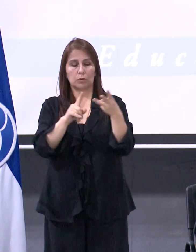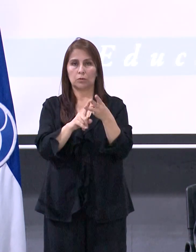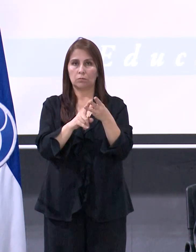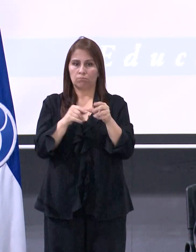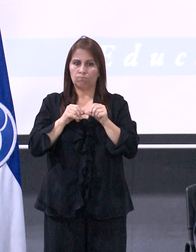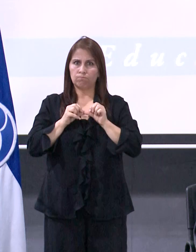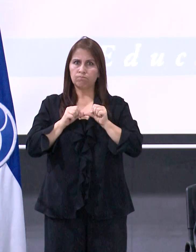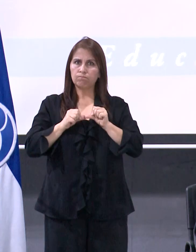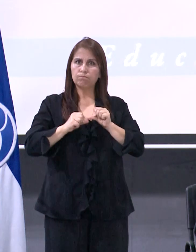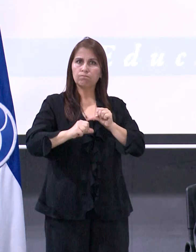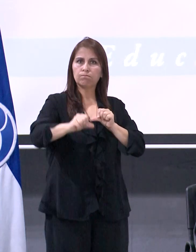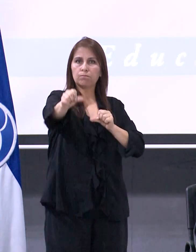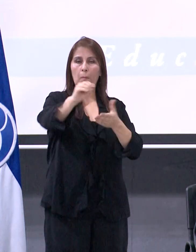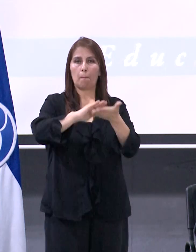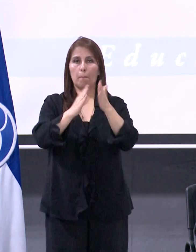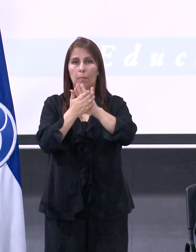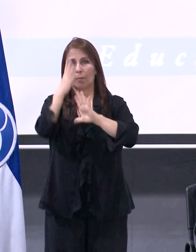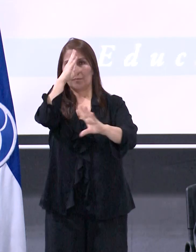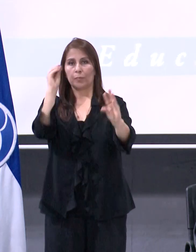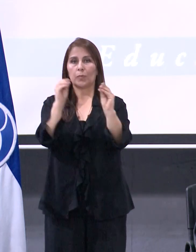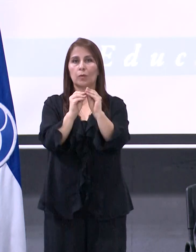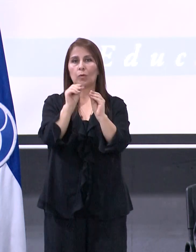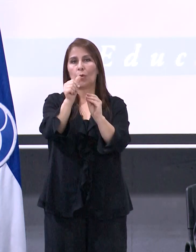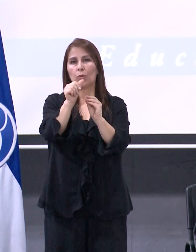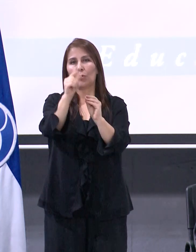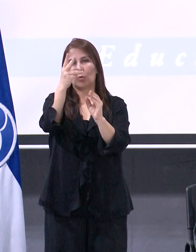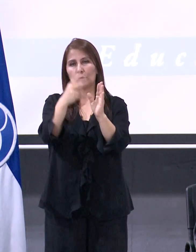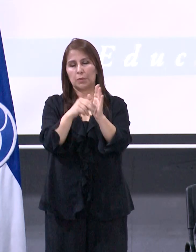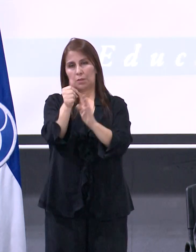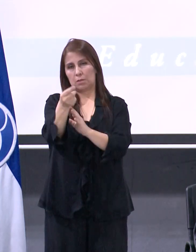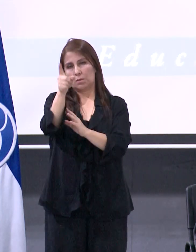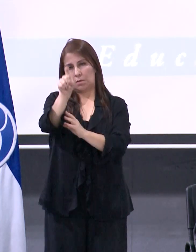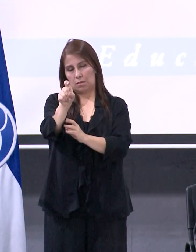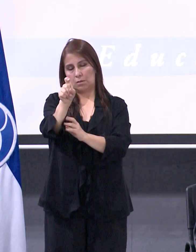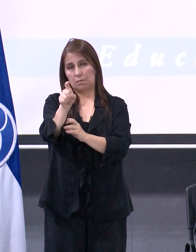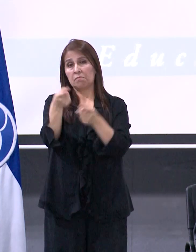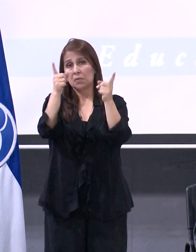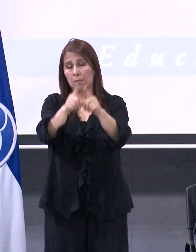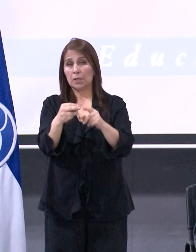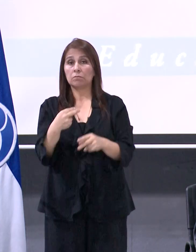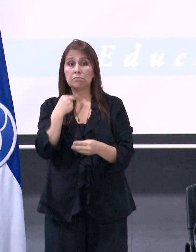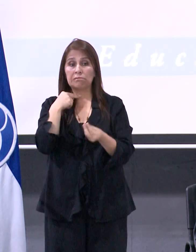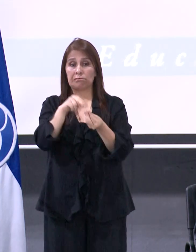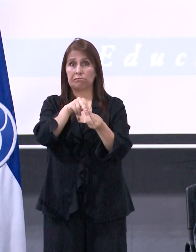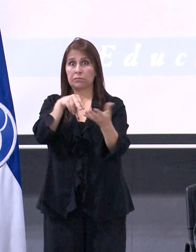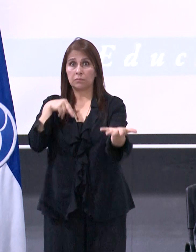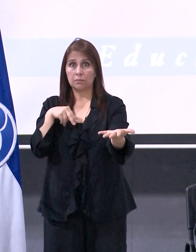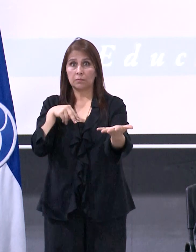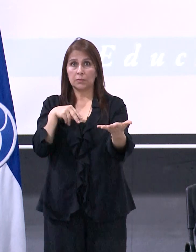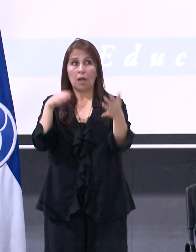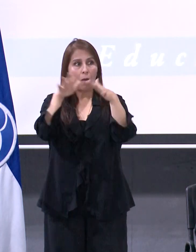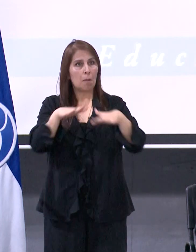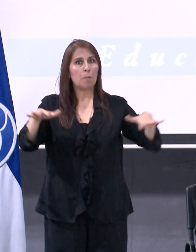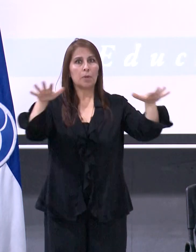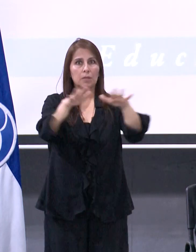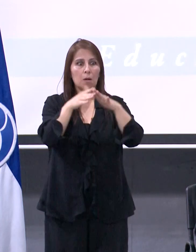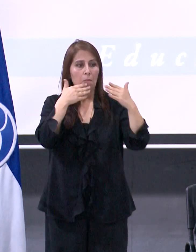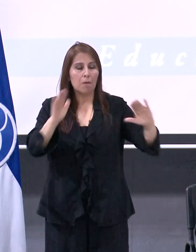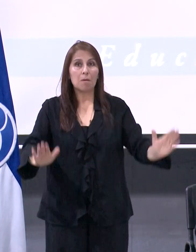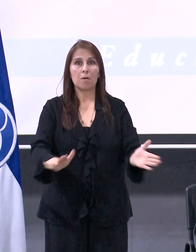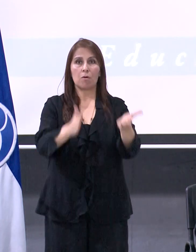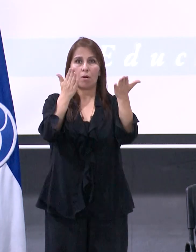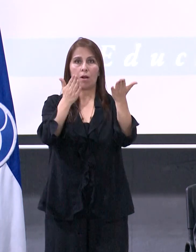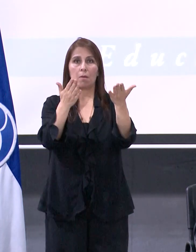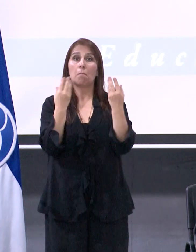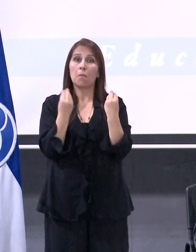lograda en los acuerdos del 2016 y la caracterización de la crisis ambiental para establecer un horizonte estratégico orientado a sostener